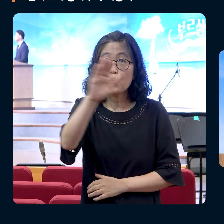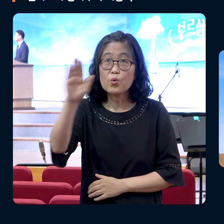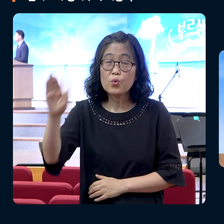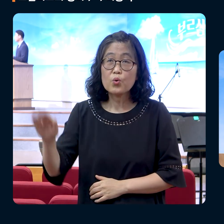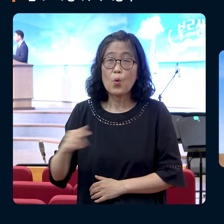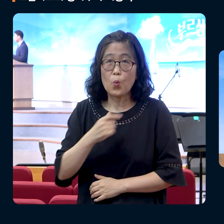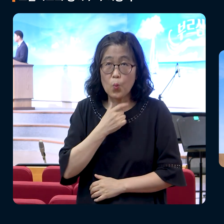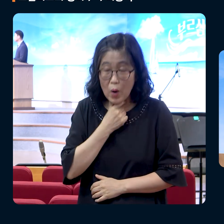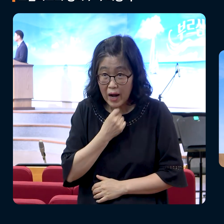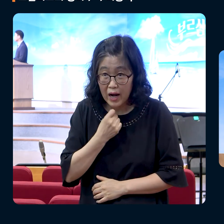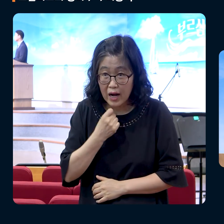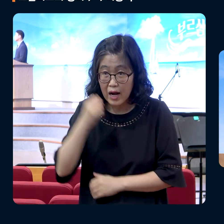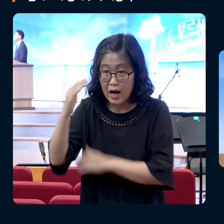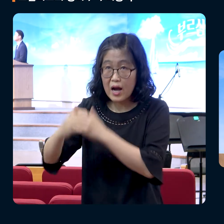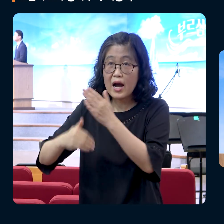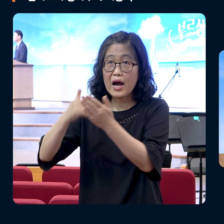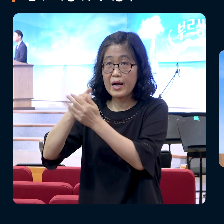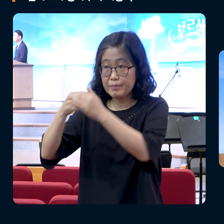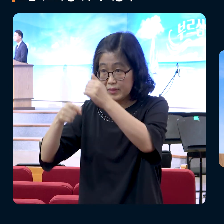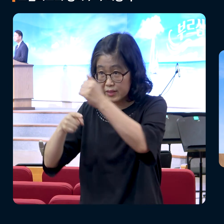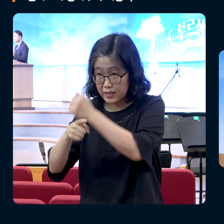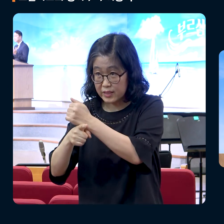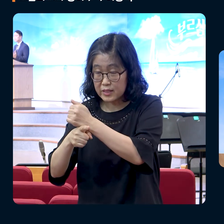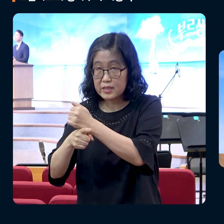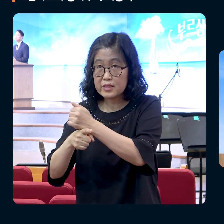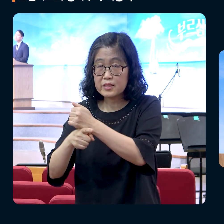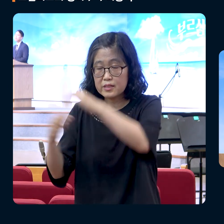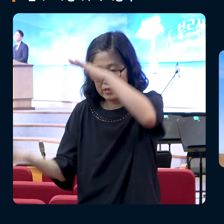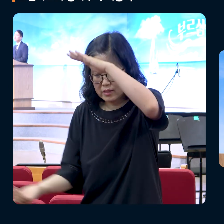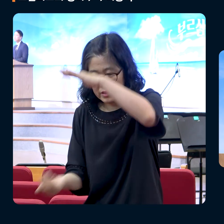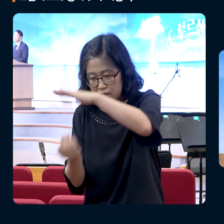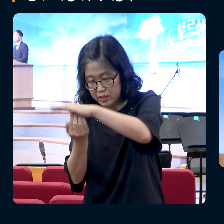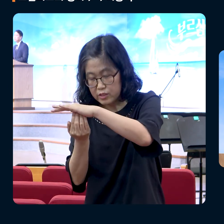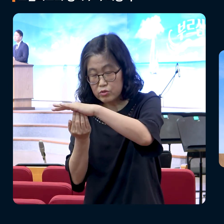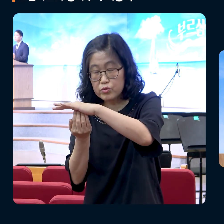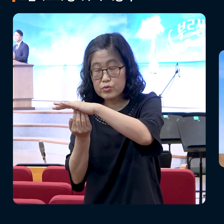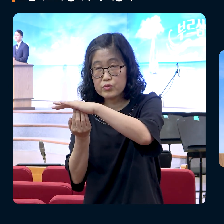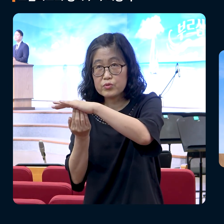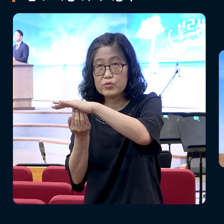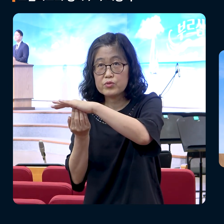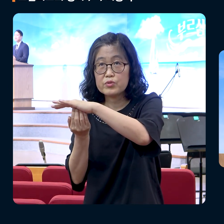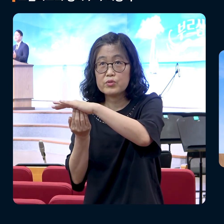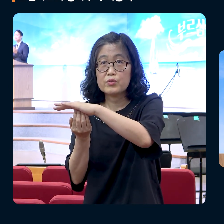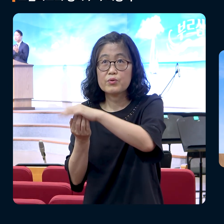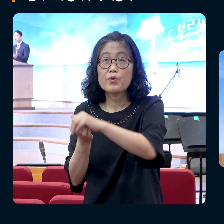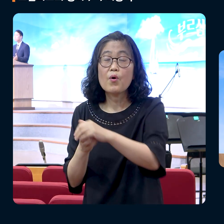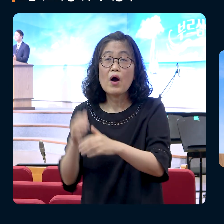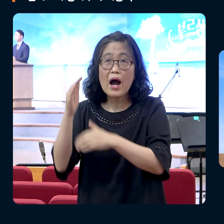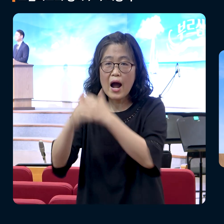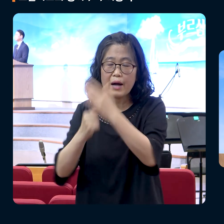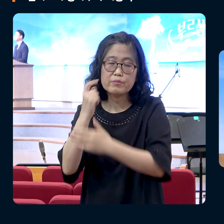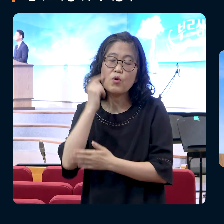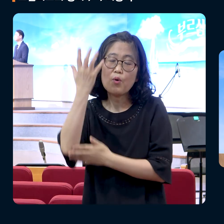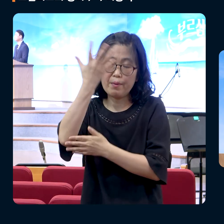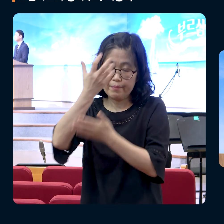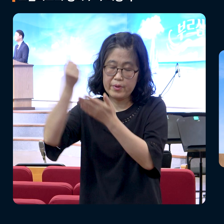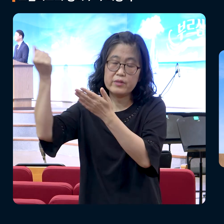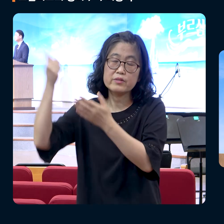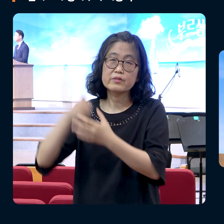원하는 하나님의 뜻이 이루어지고, 그 뜻이 이루어짐으로 말미암아 우리의 삶을 통해서 하나님이 영광